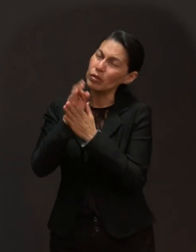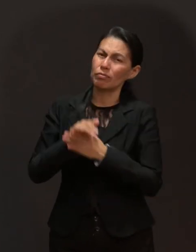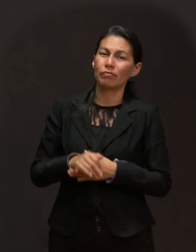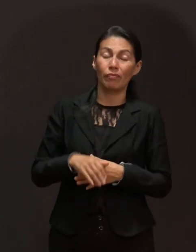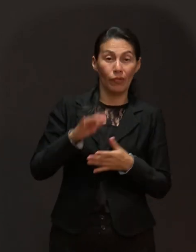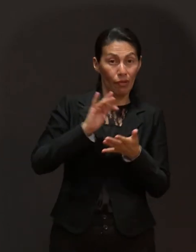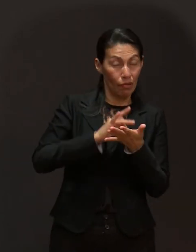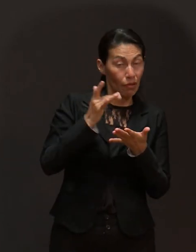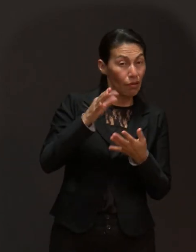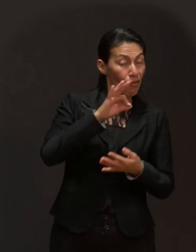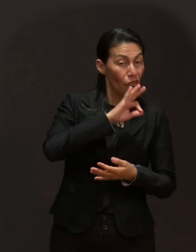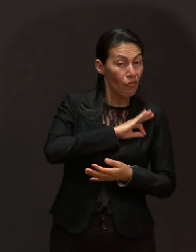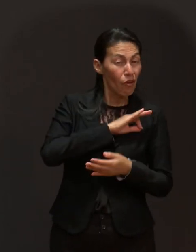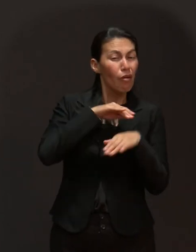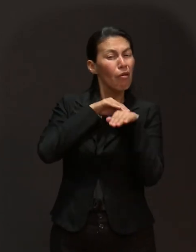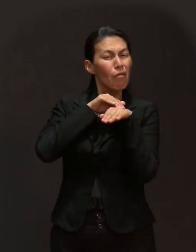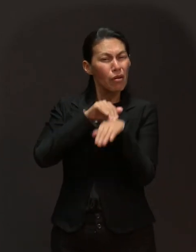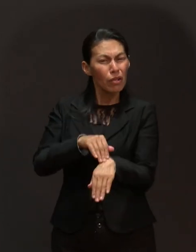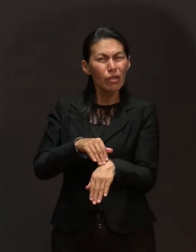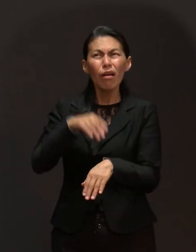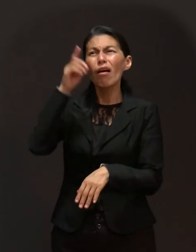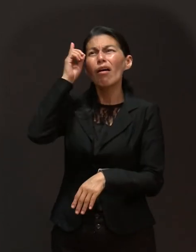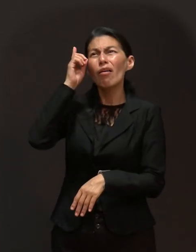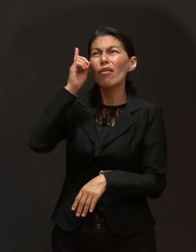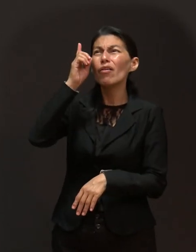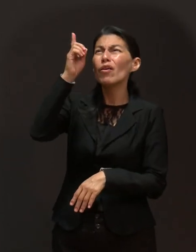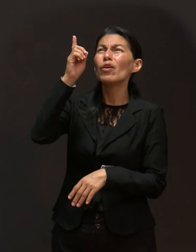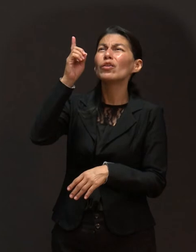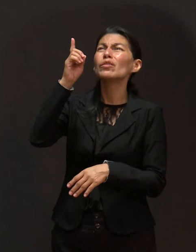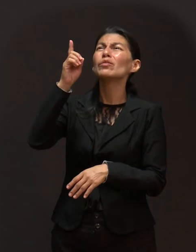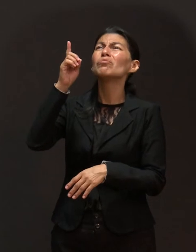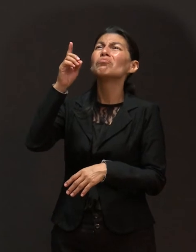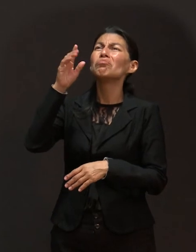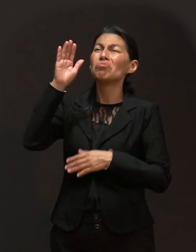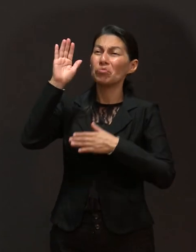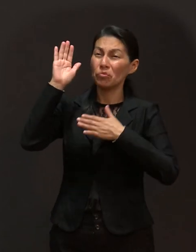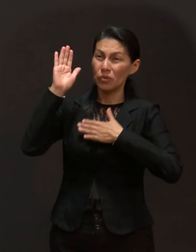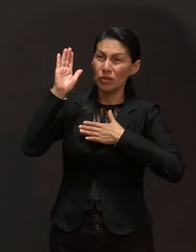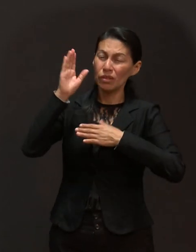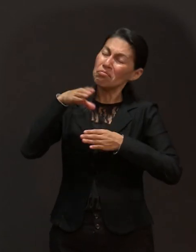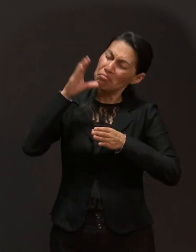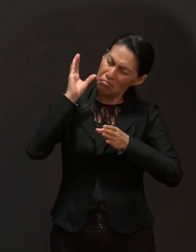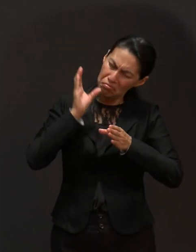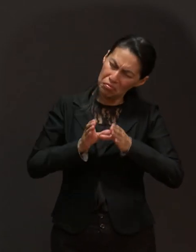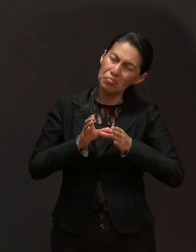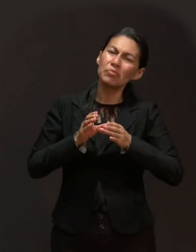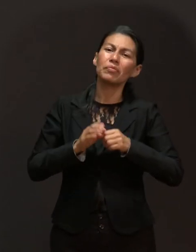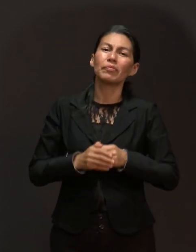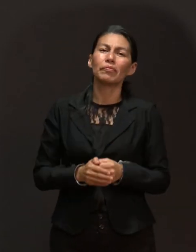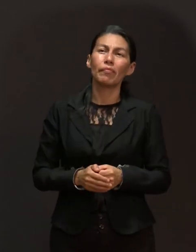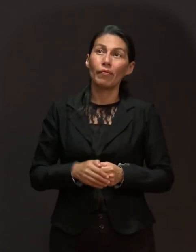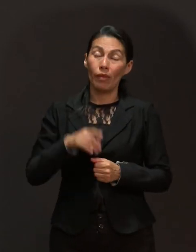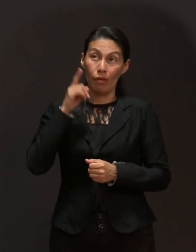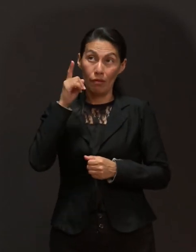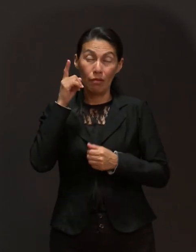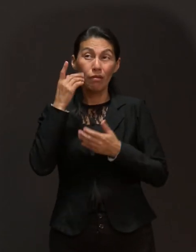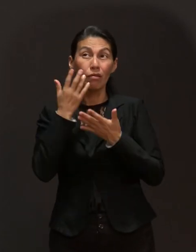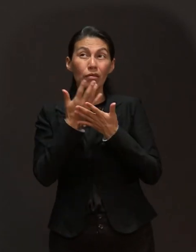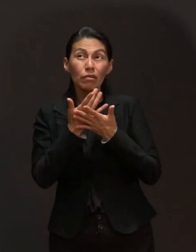obedeciendo a Dios por fe que Él cumplirá su palabra y que espera que